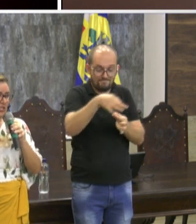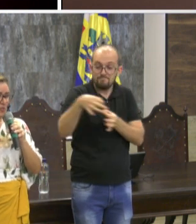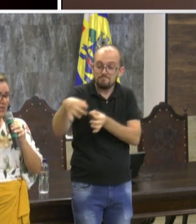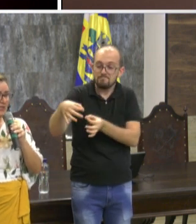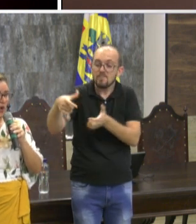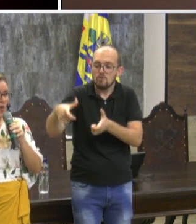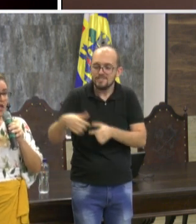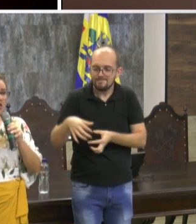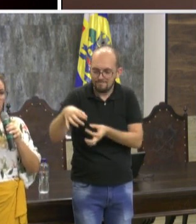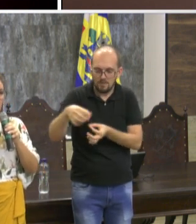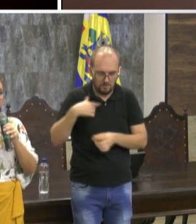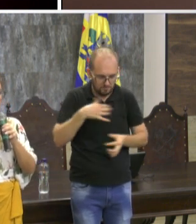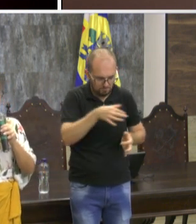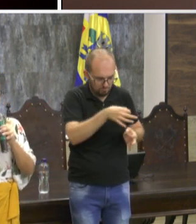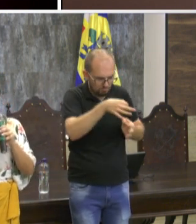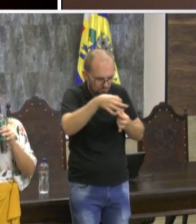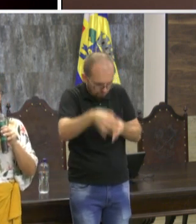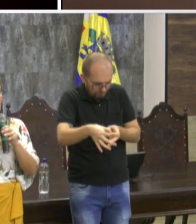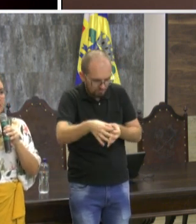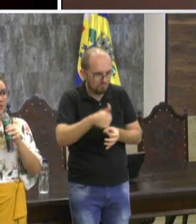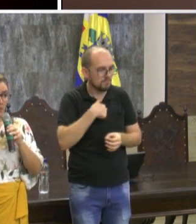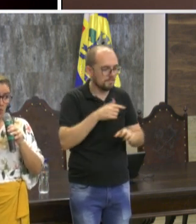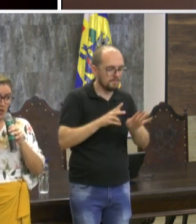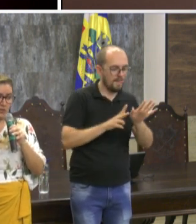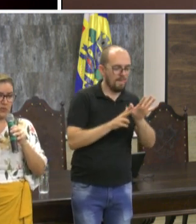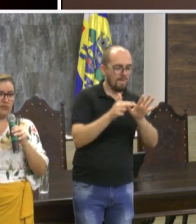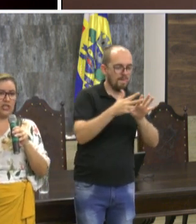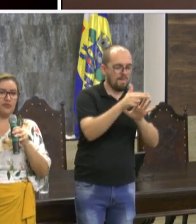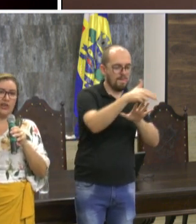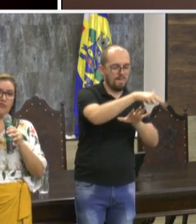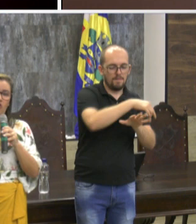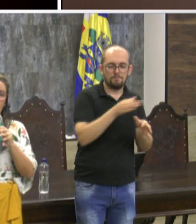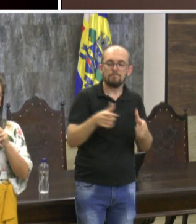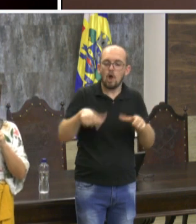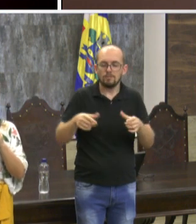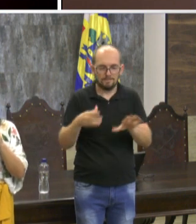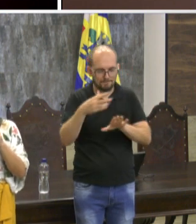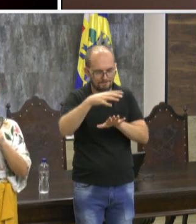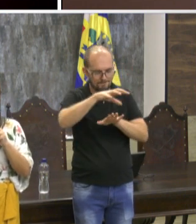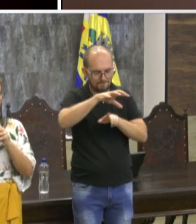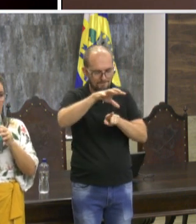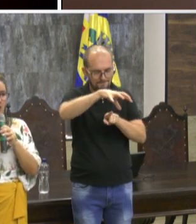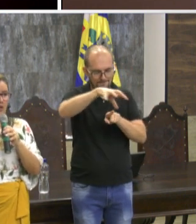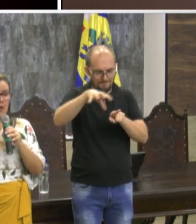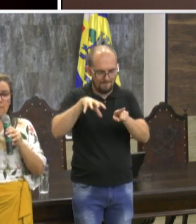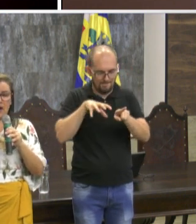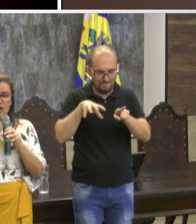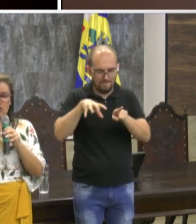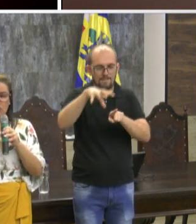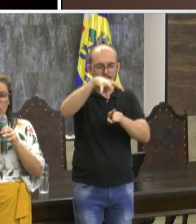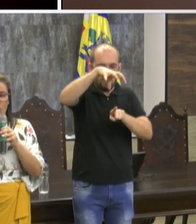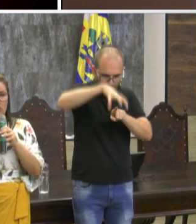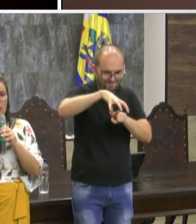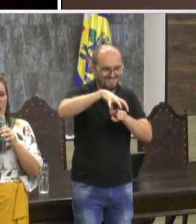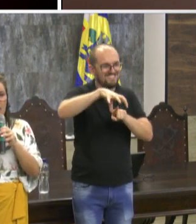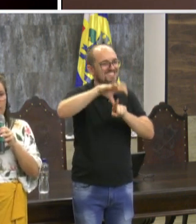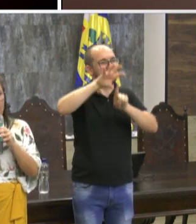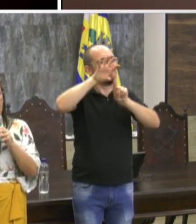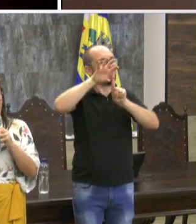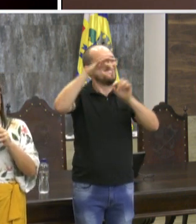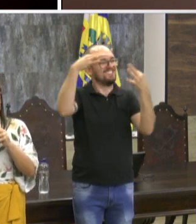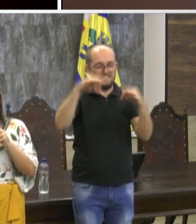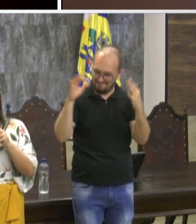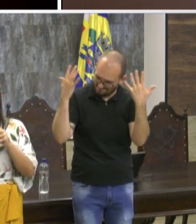ele essa dimensão. Em outro momento, o que a gente faz depois, mais para frente? Fui lá fora, peguei com ele parte do tronco da